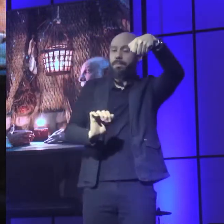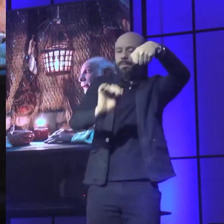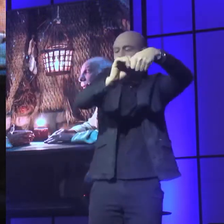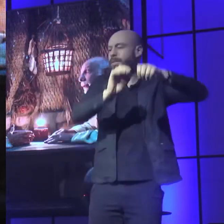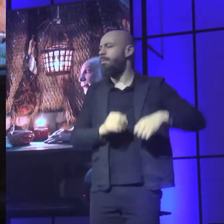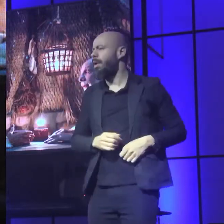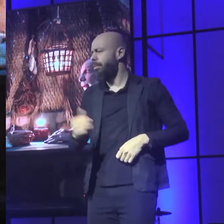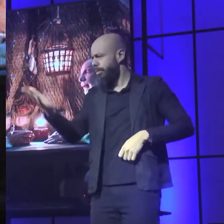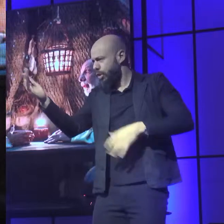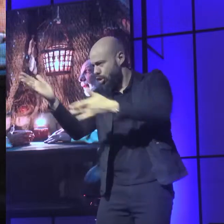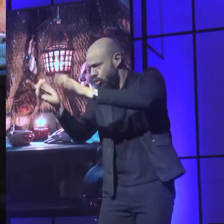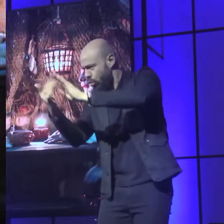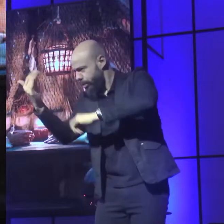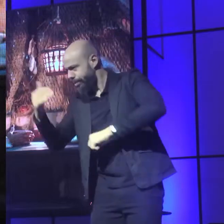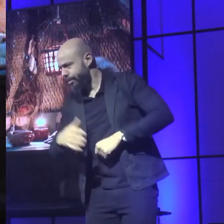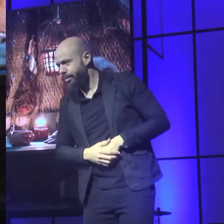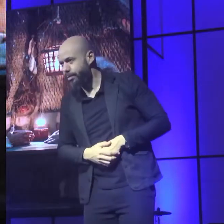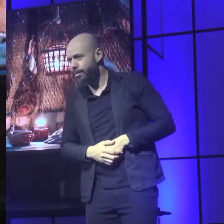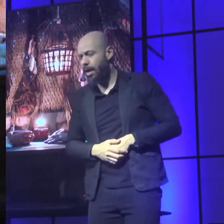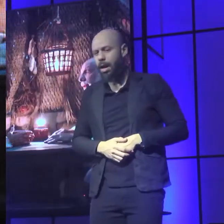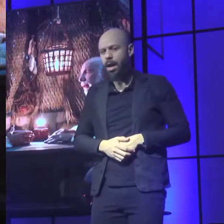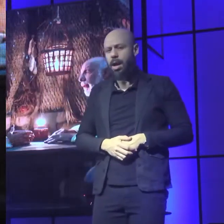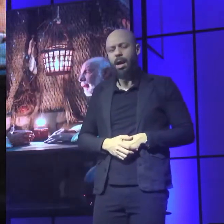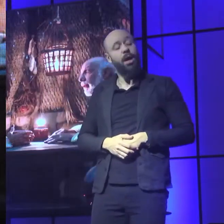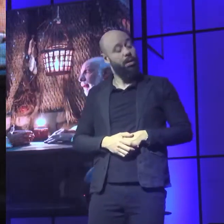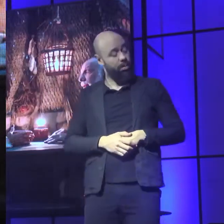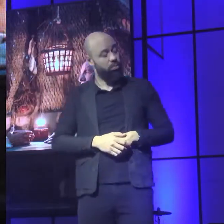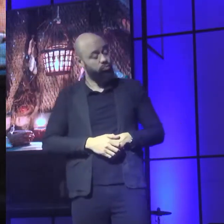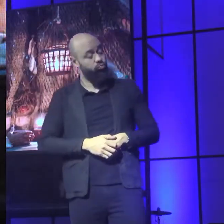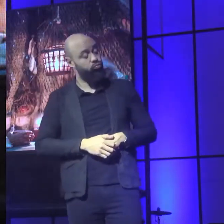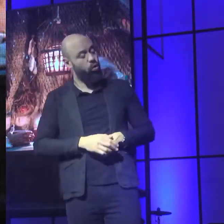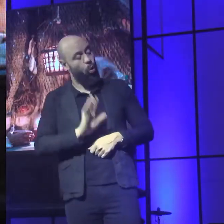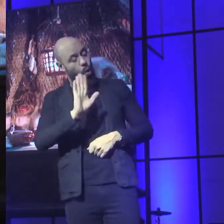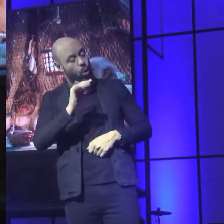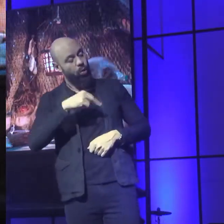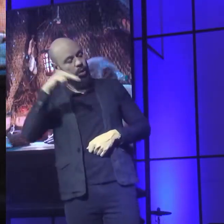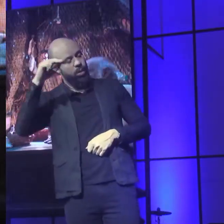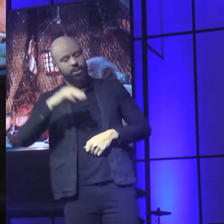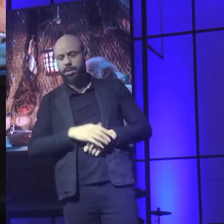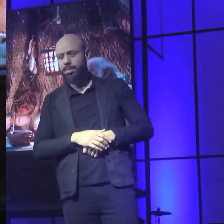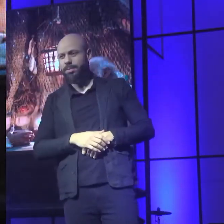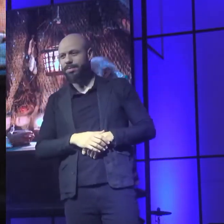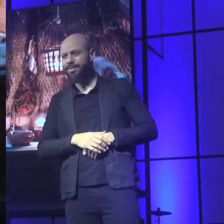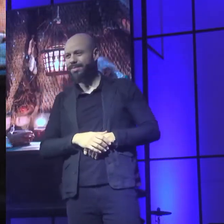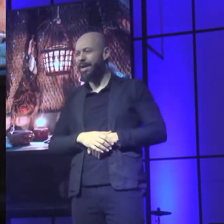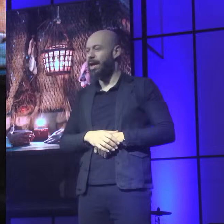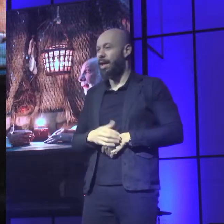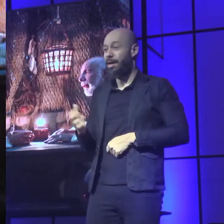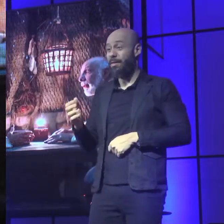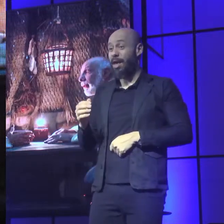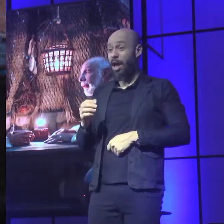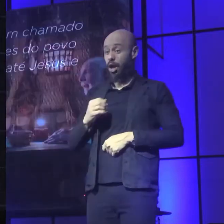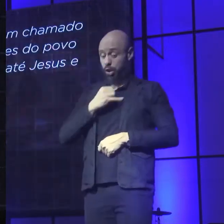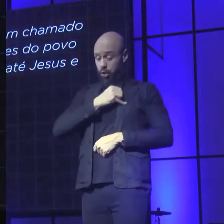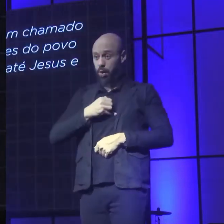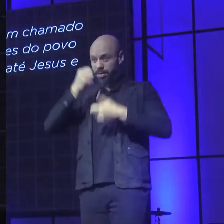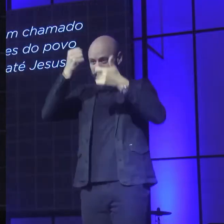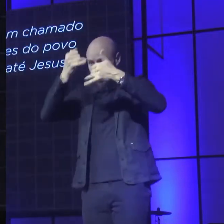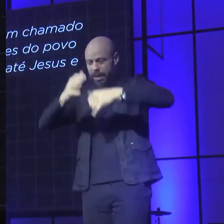falando, pregando, fazendo milagres, e ele vai ter uma conversa com Jesus. E João diz assim: havia entre